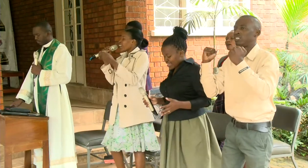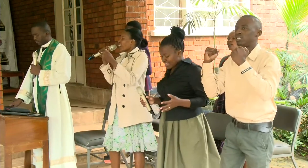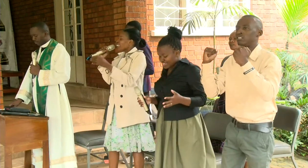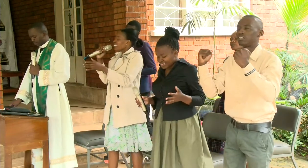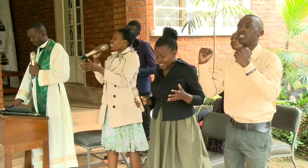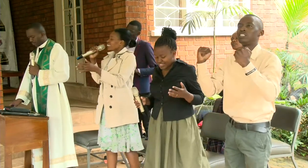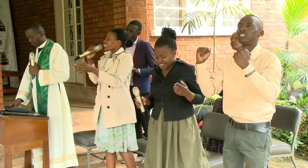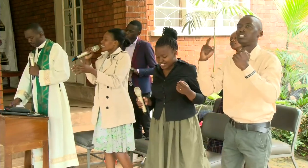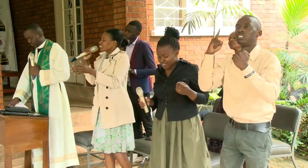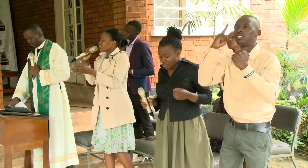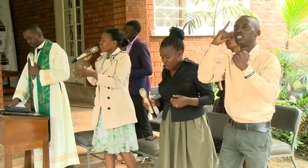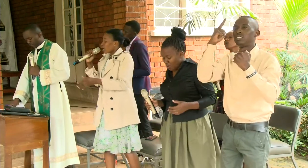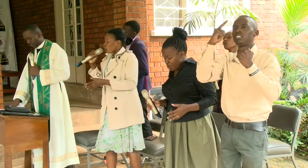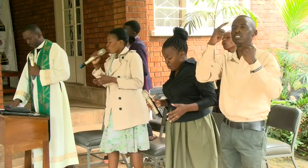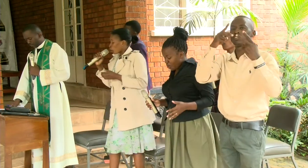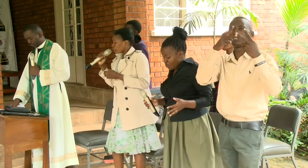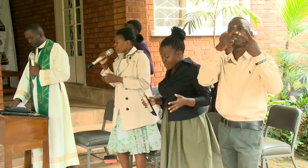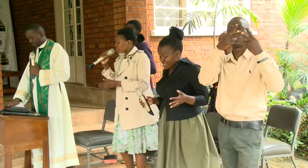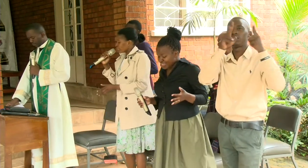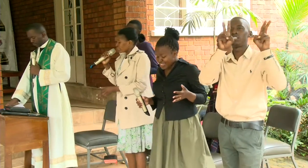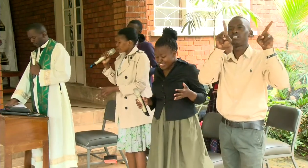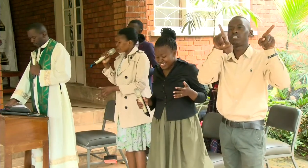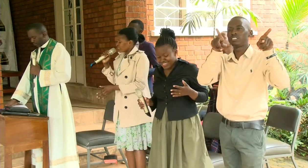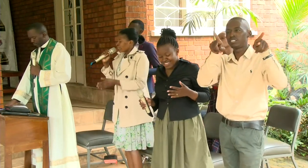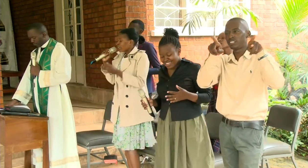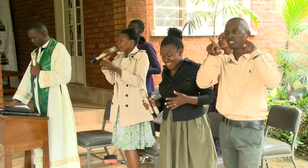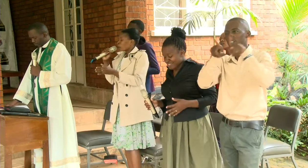Bwe yali oli